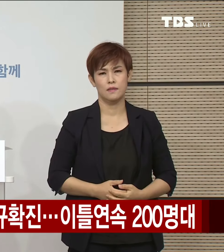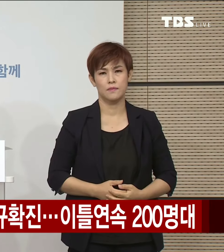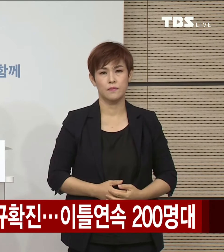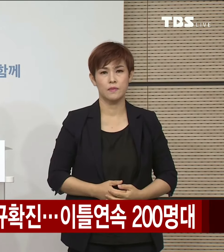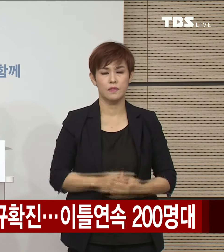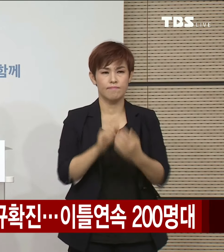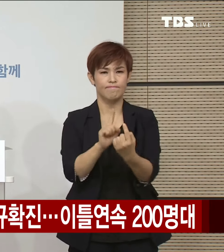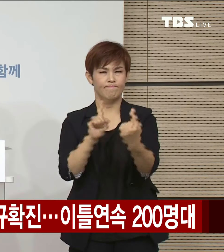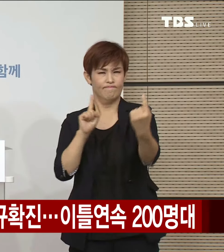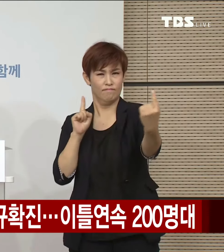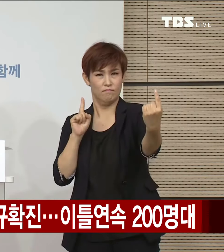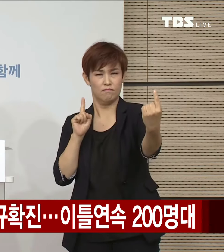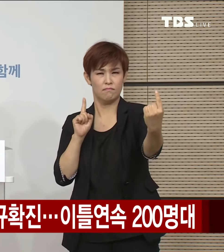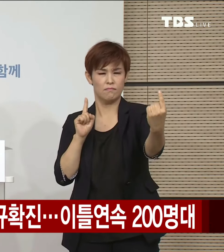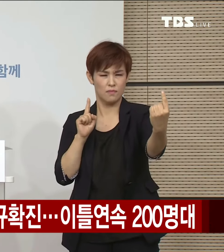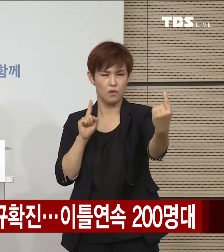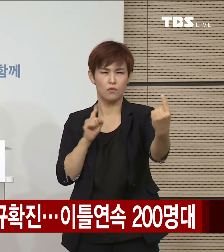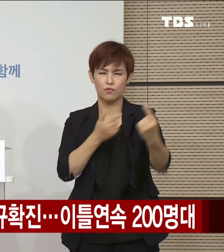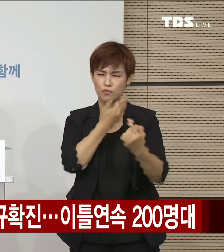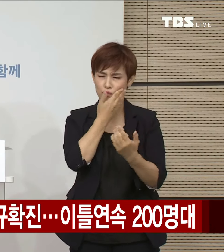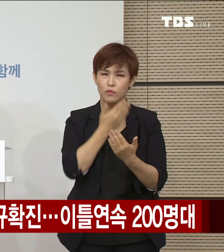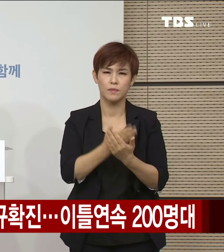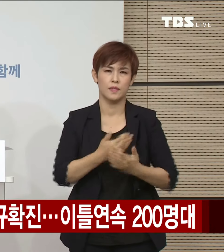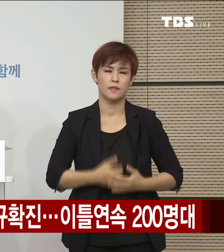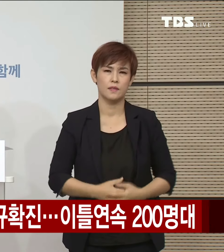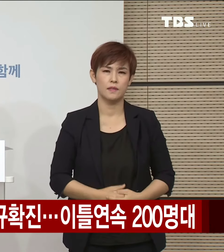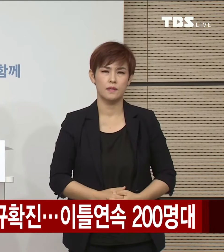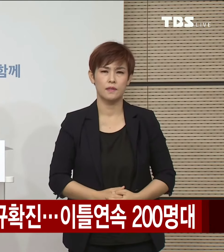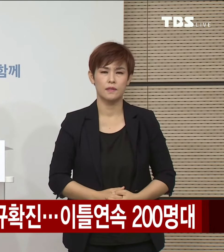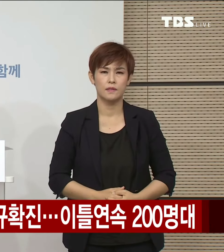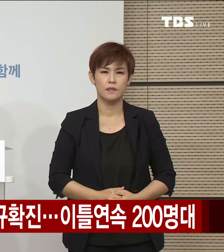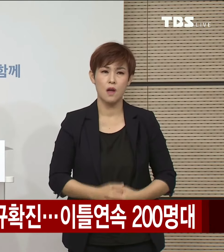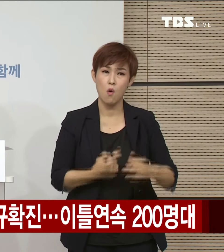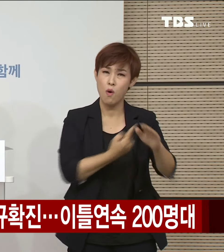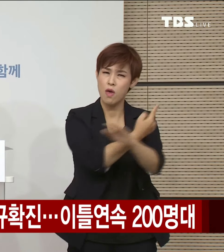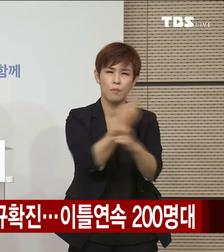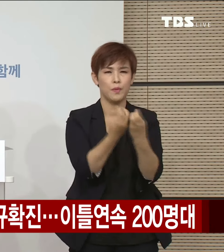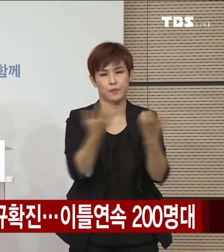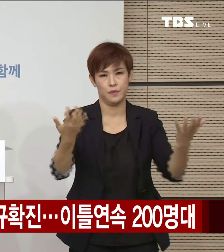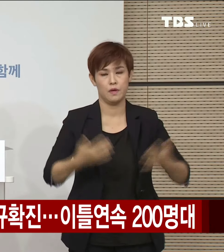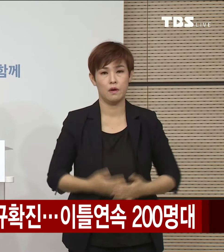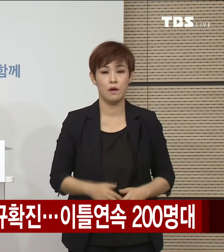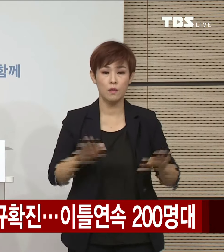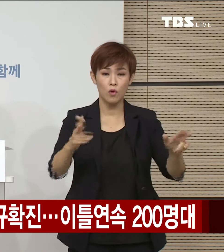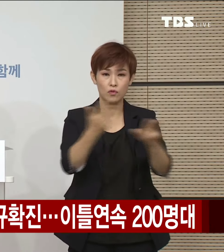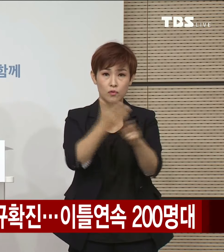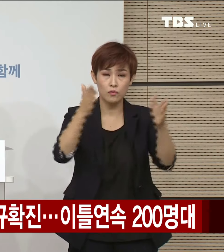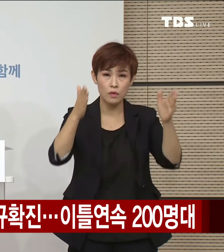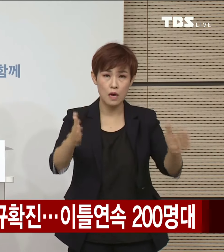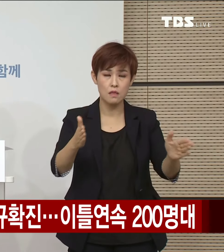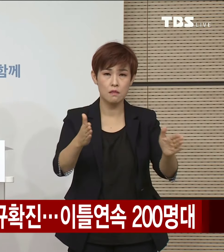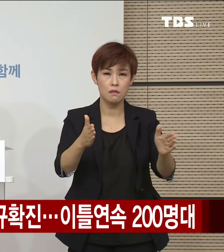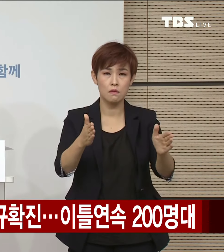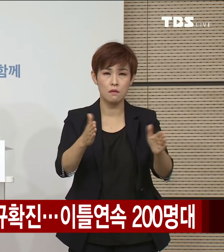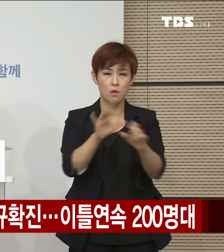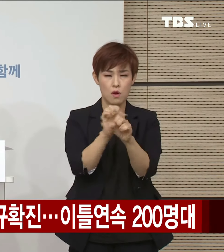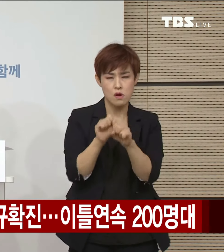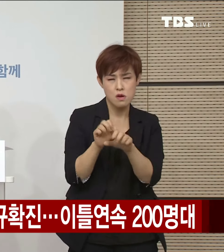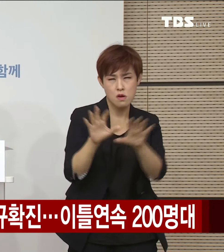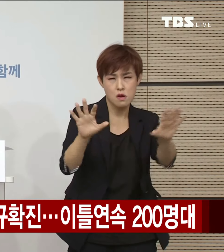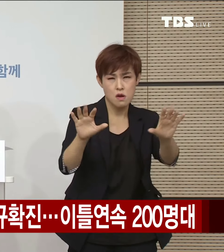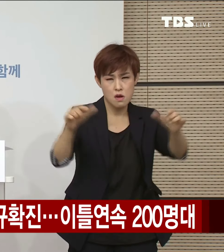사회적 거리두기 노력에 의해서만 달성 가능합니다. 이번 한 주가 감염 확산세를 진정시킬 수